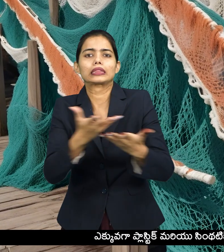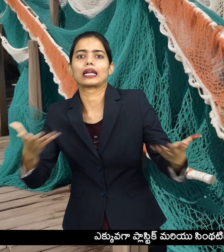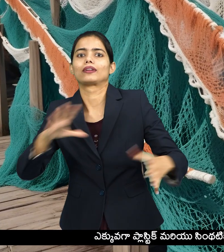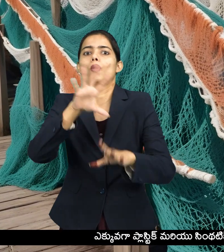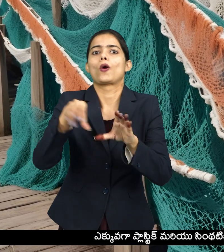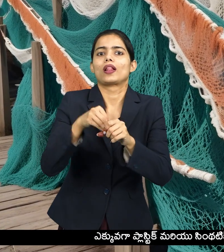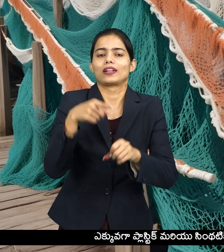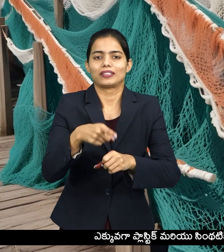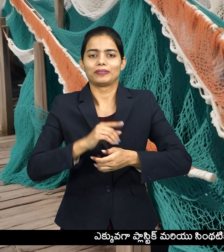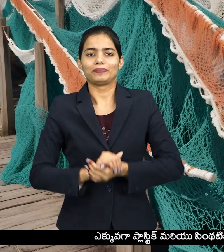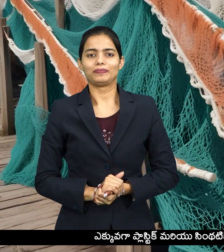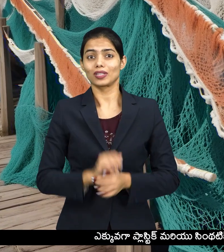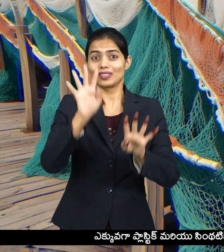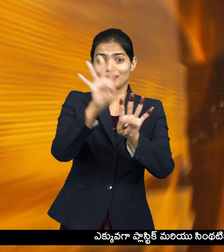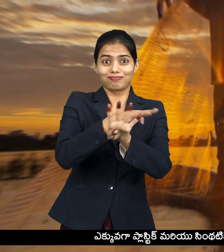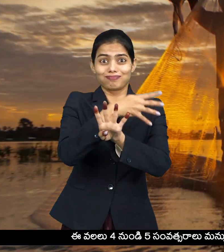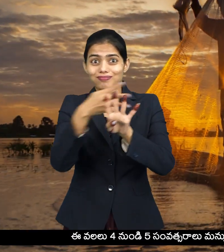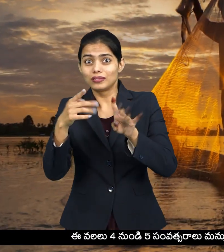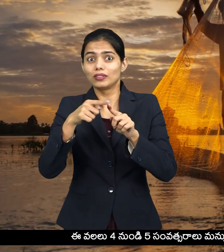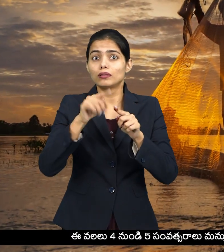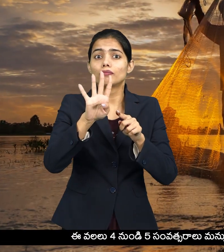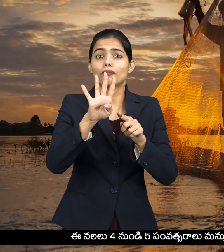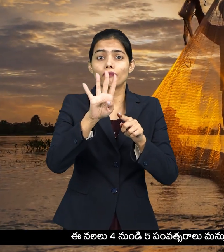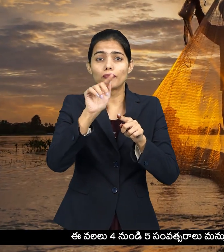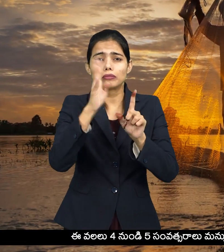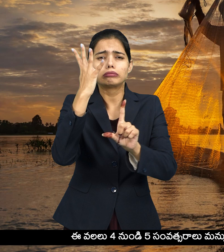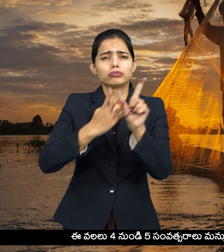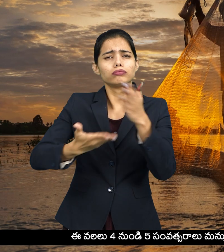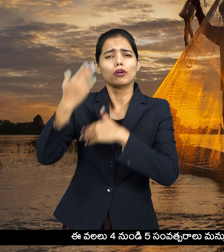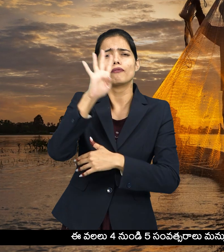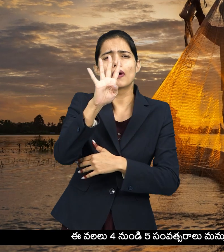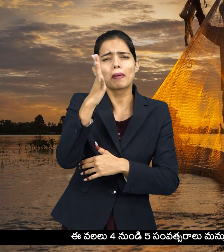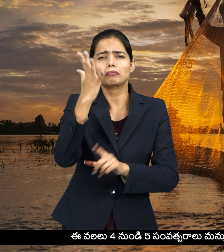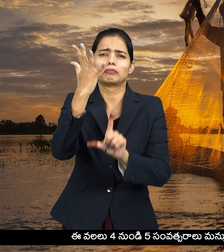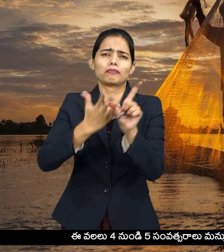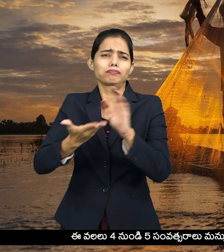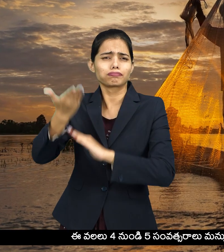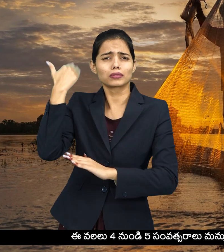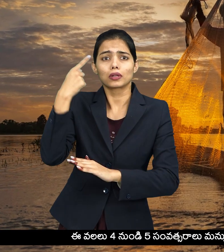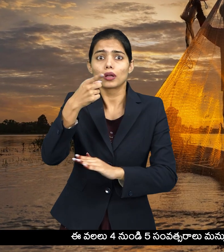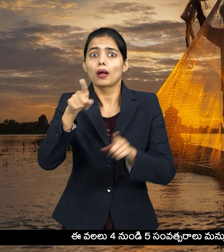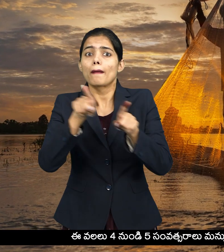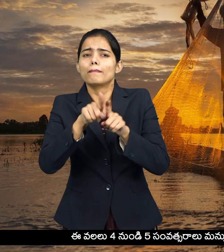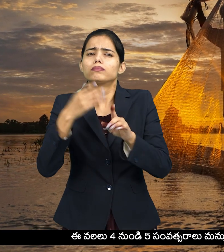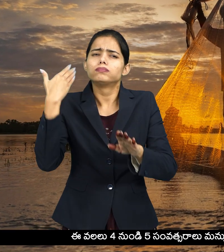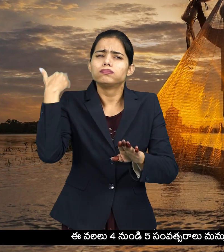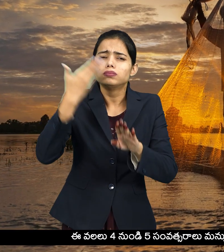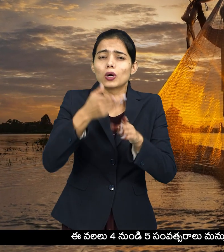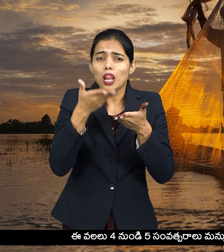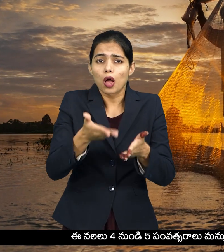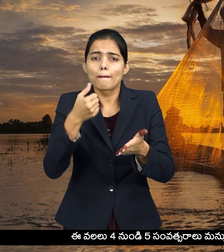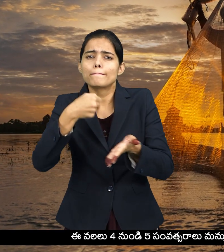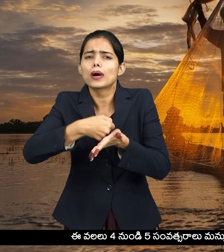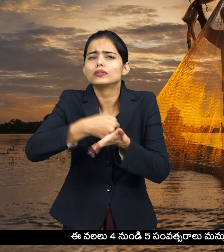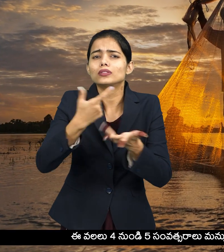మరియు సింథటిక్ పదార్థాలతో తయారు చేయబడుతున్నాయి. ఈ వలలు 4 నుండి 5 సంవత్సరాలు మన్నుతాయి. వాటి బరువు